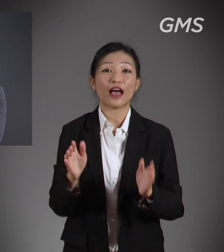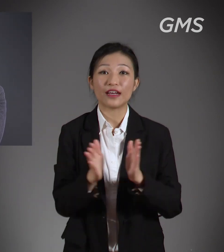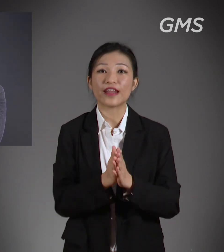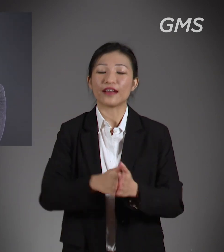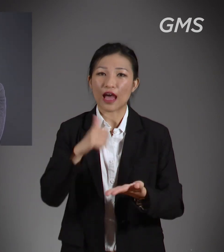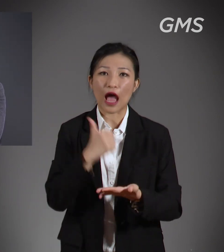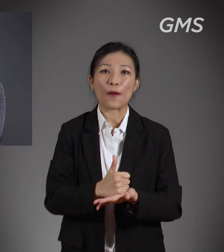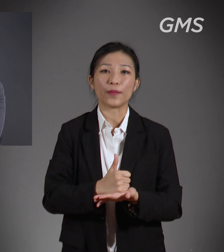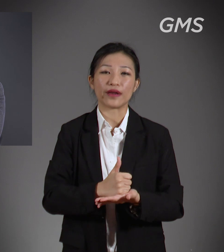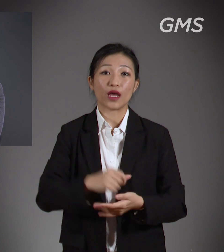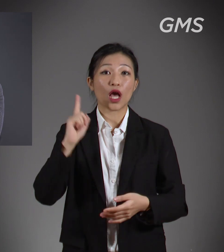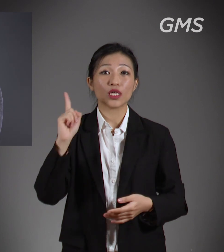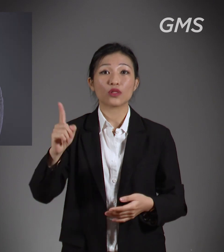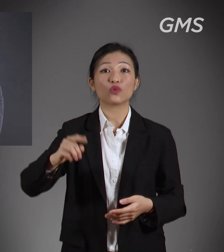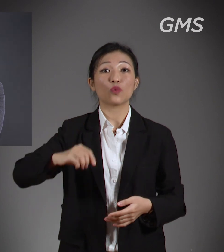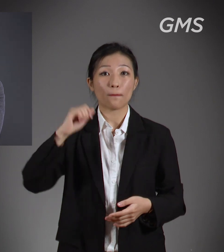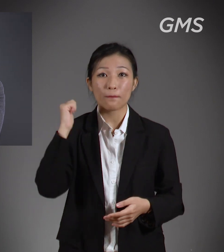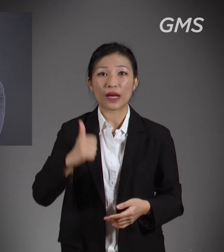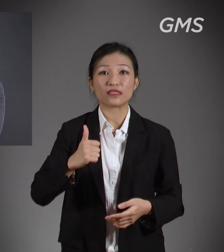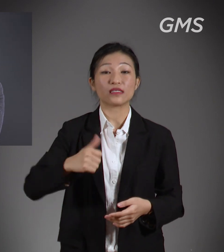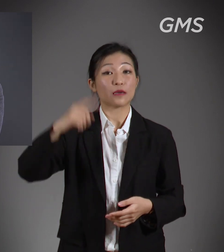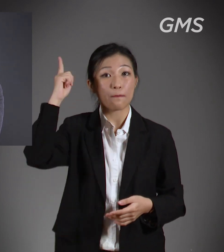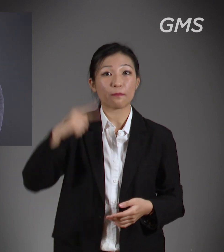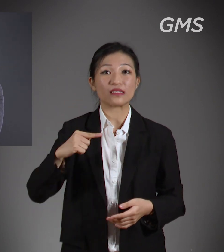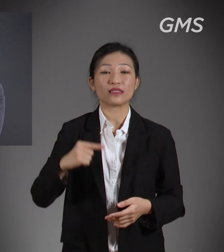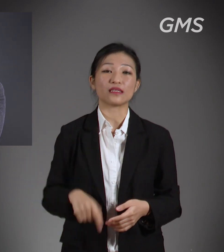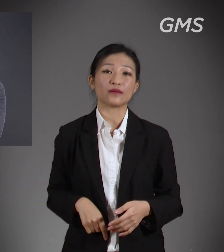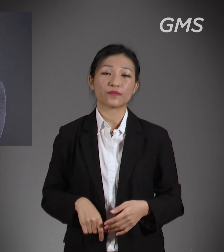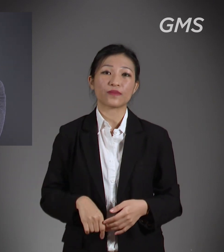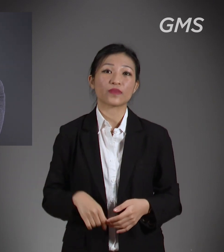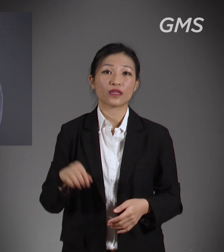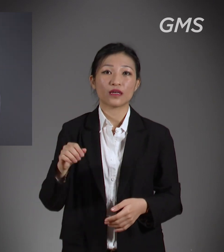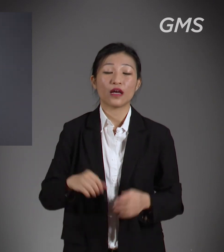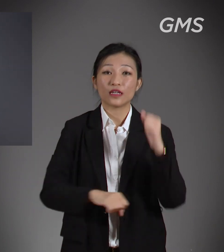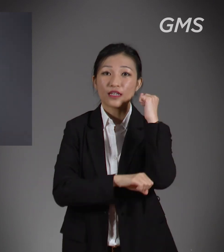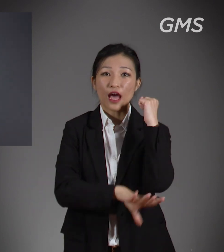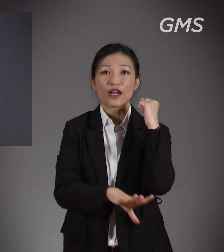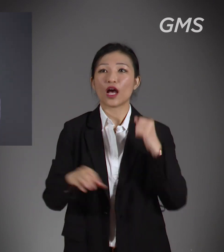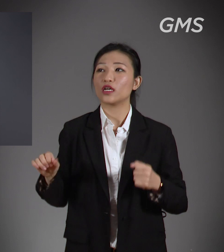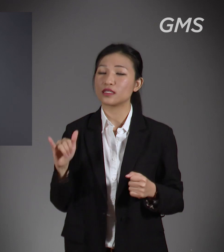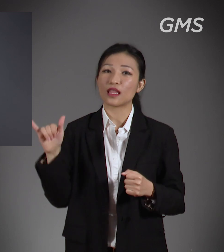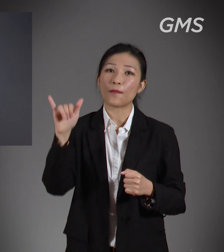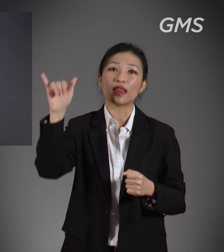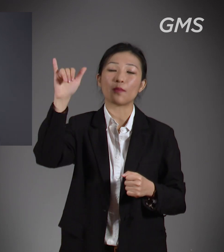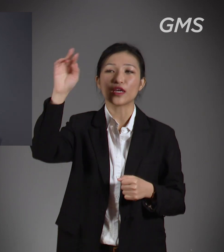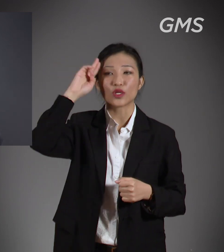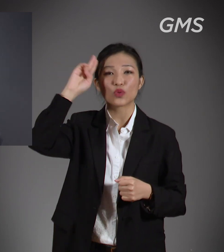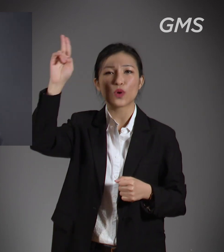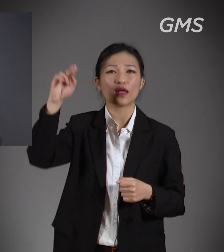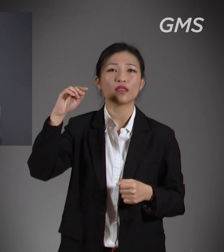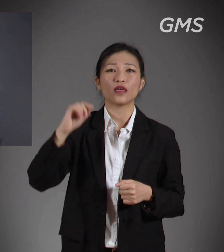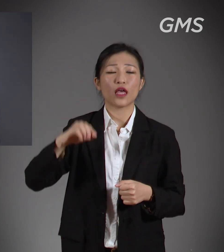dalam kepastian karena darahnya kekal selama-lamanya. Tuhan sungguh mengenal